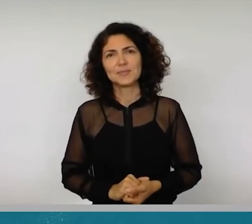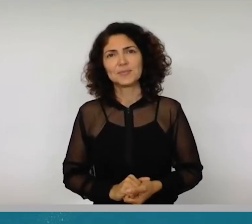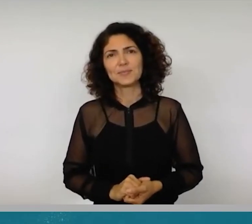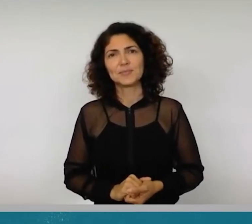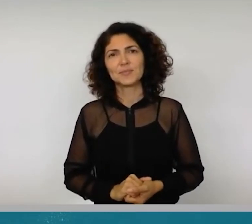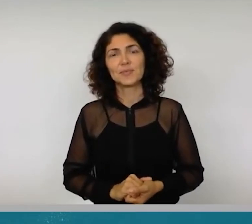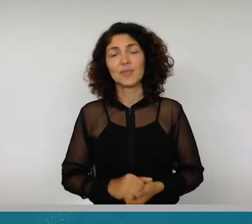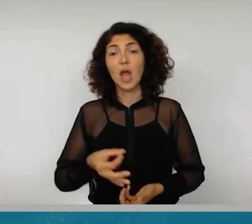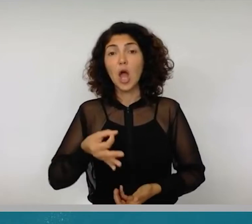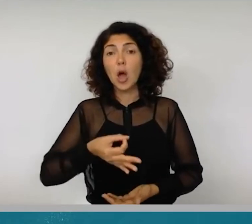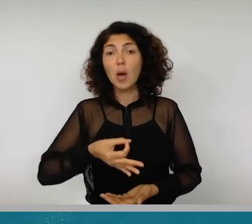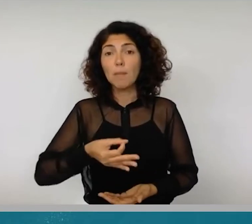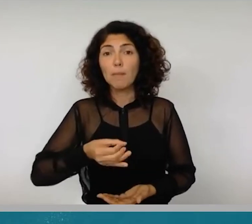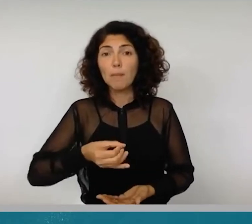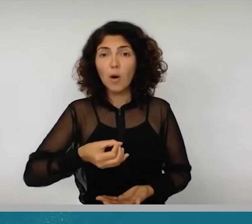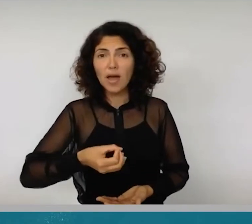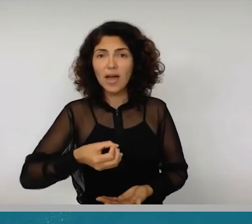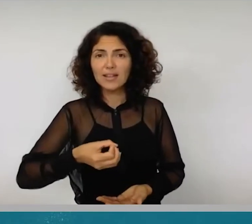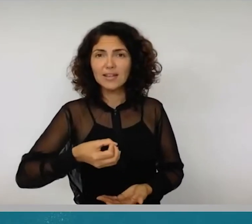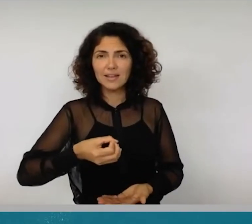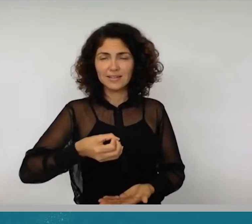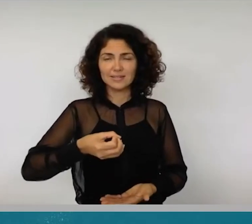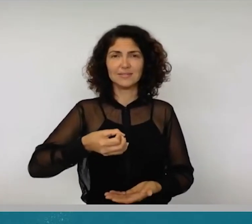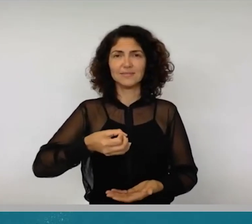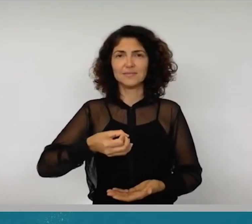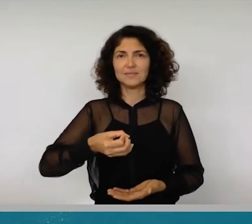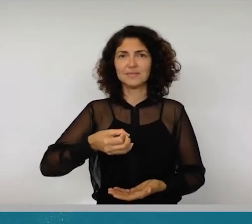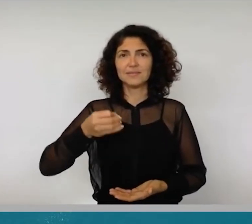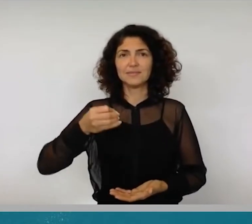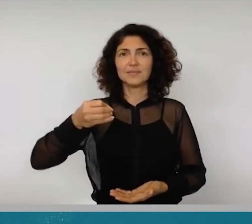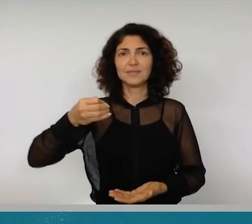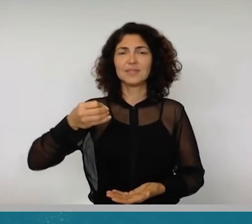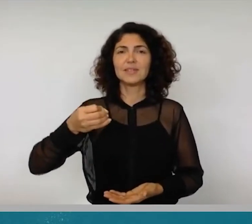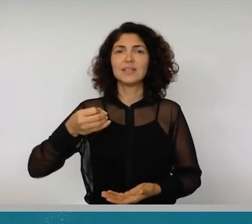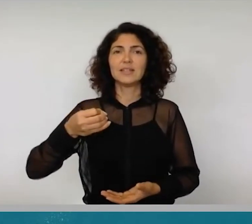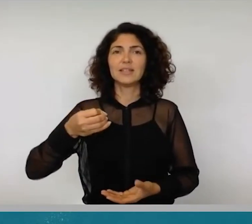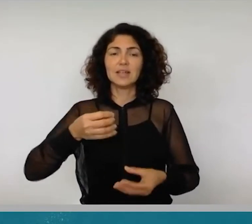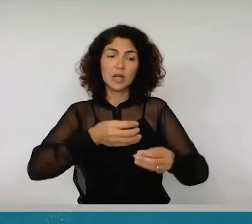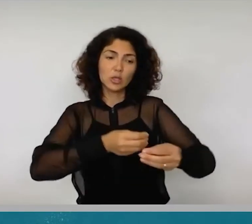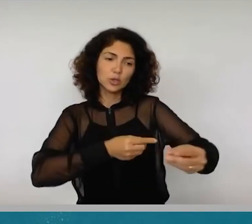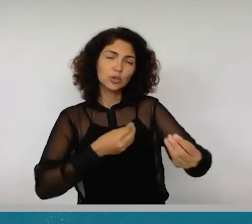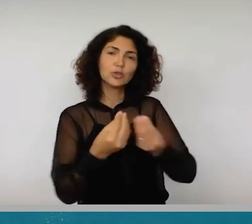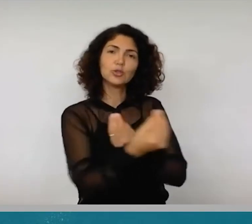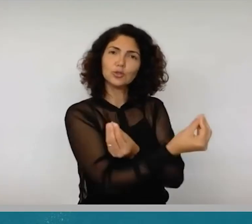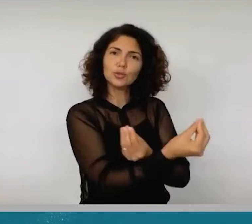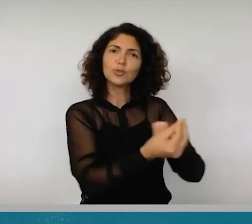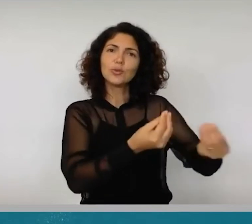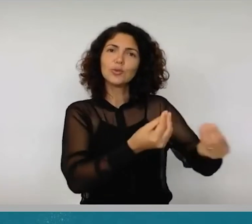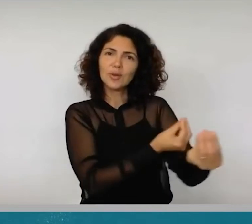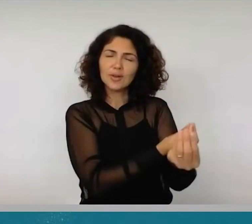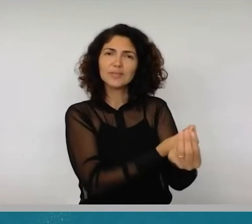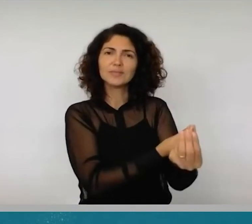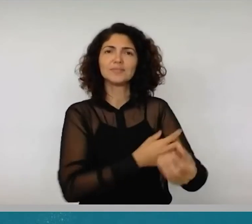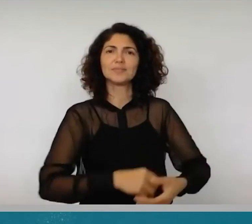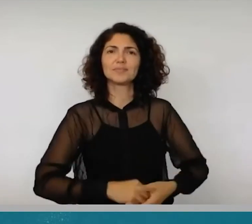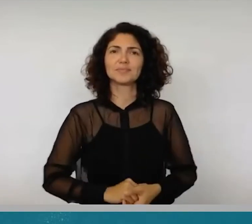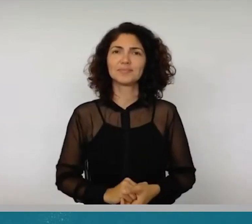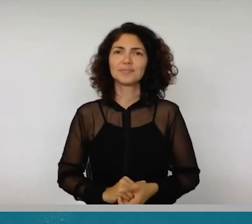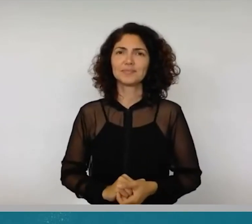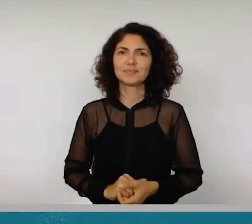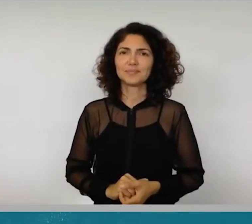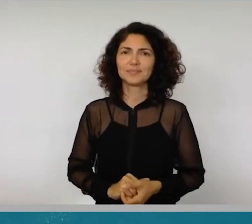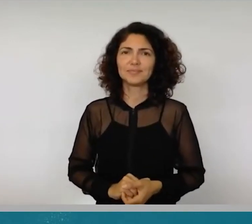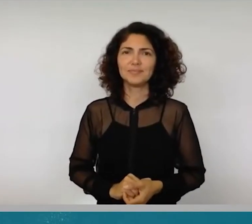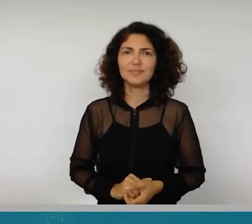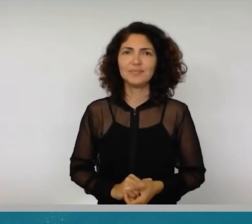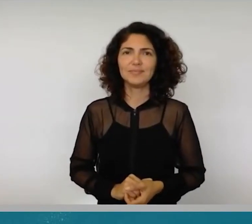começaram a trazer uma medição as riquezas. Vocês entenderam? Então, tem